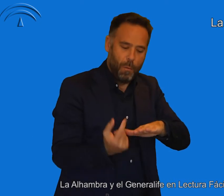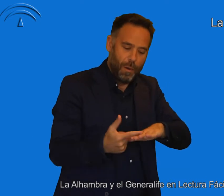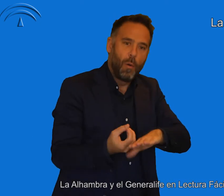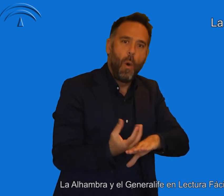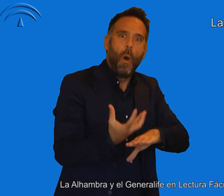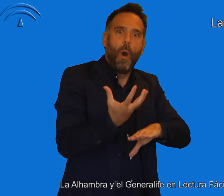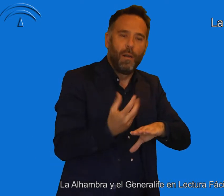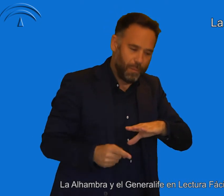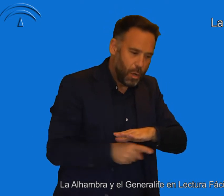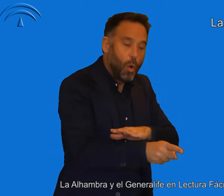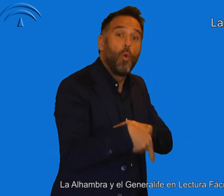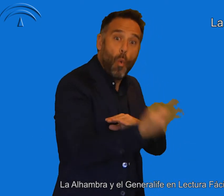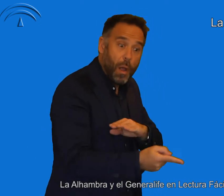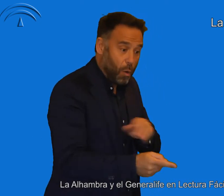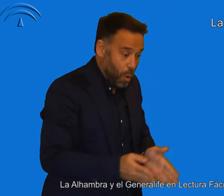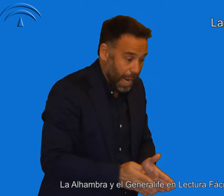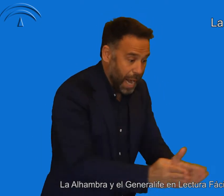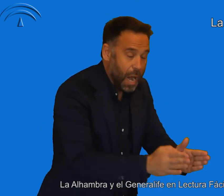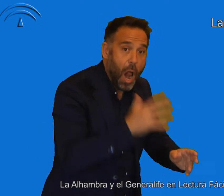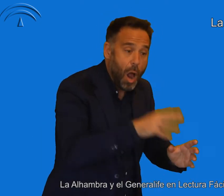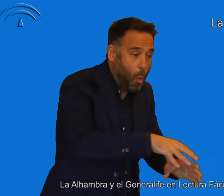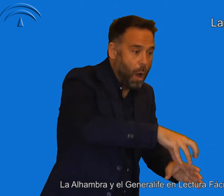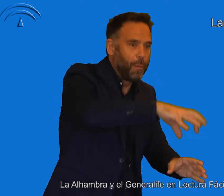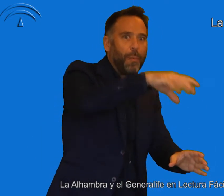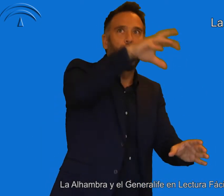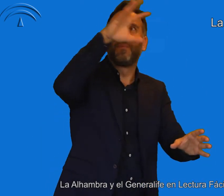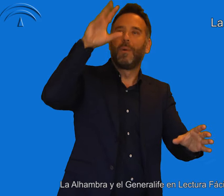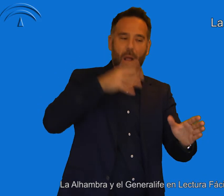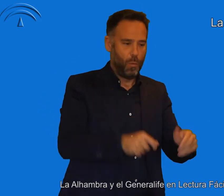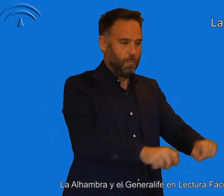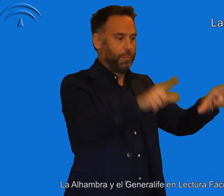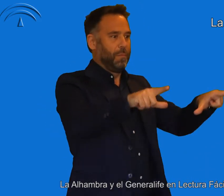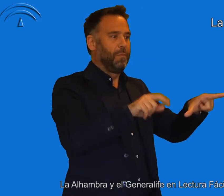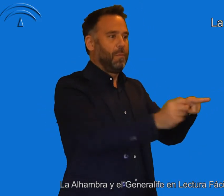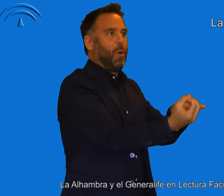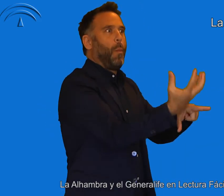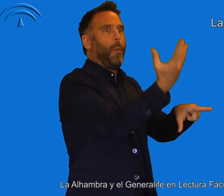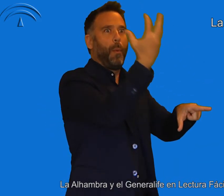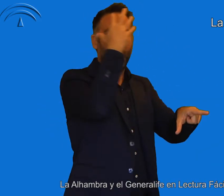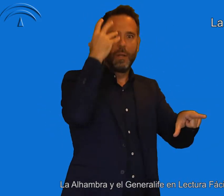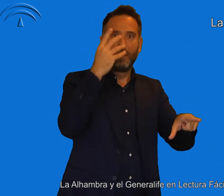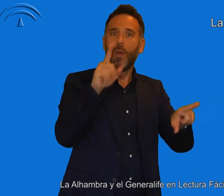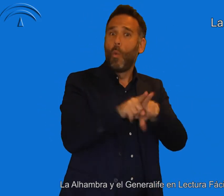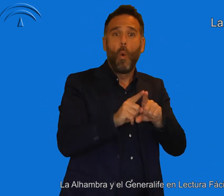canal rehundido en el suelo y el vapor del agua inundaba el ambiente. Una sauna